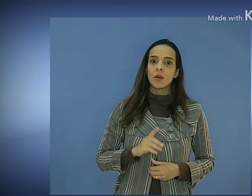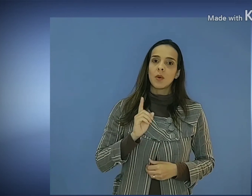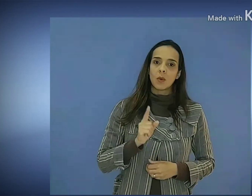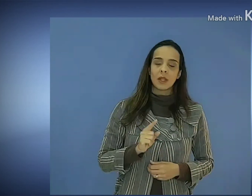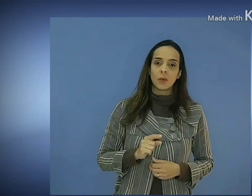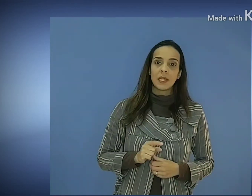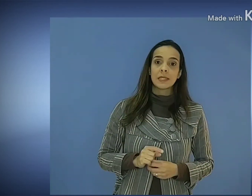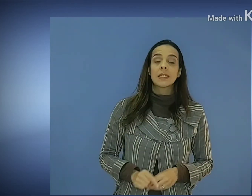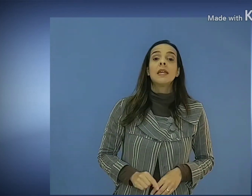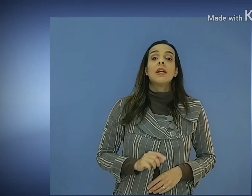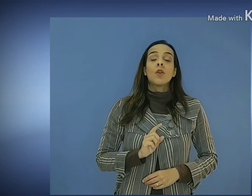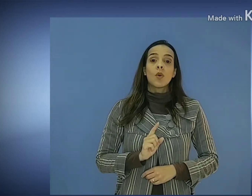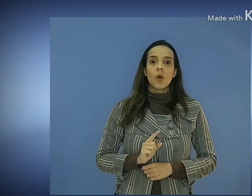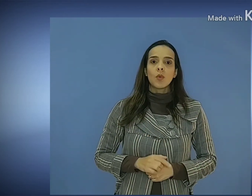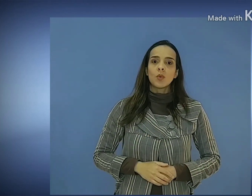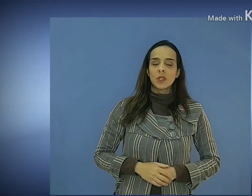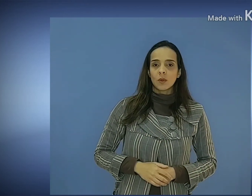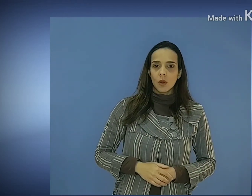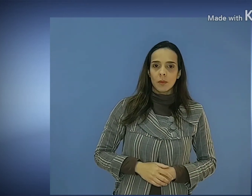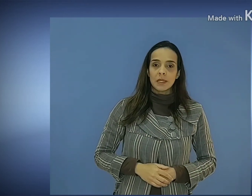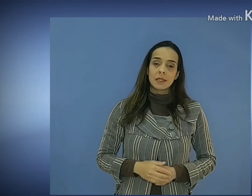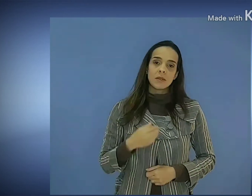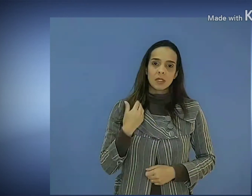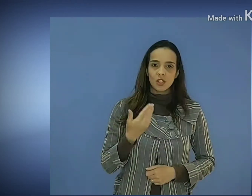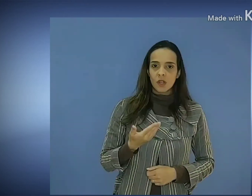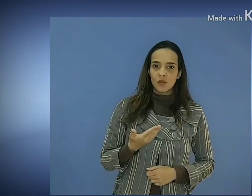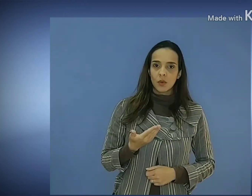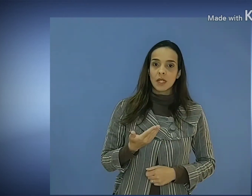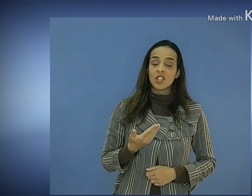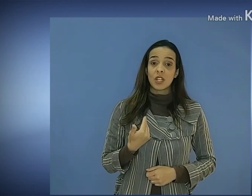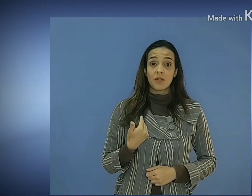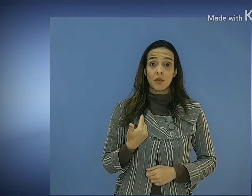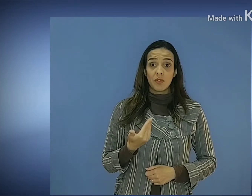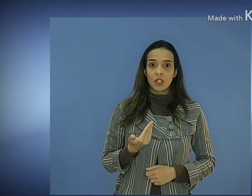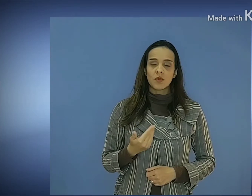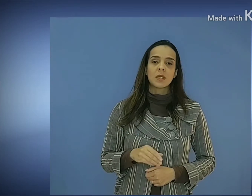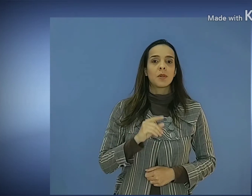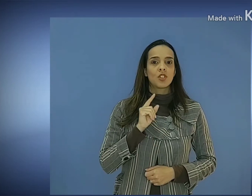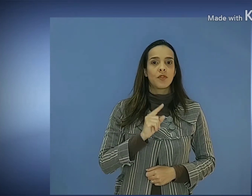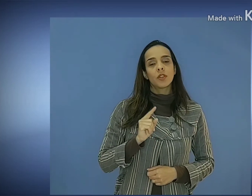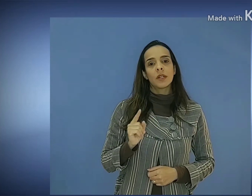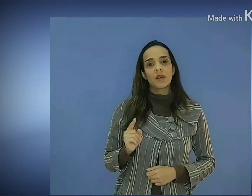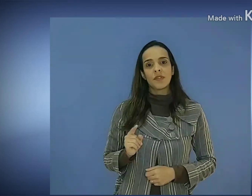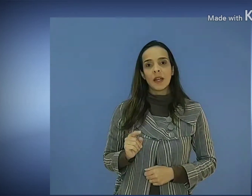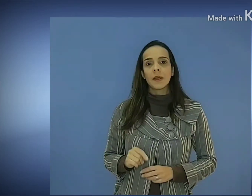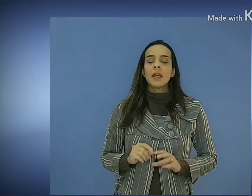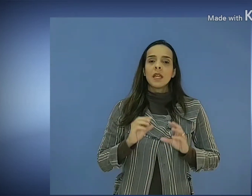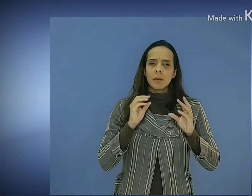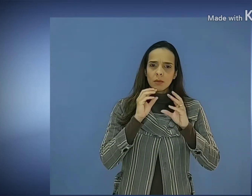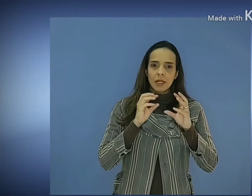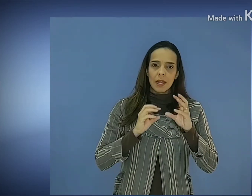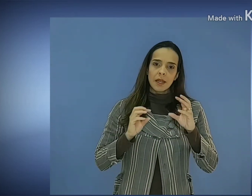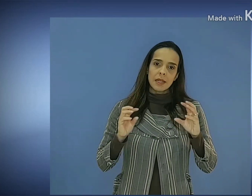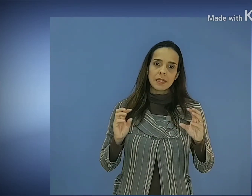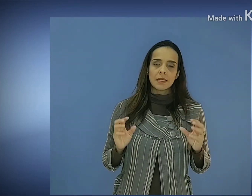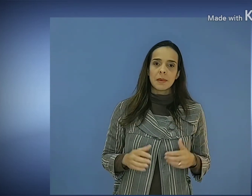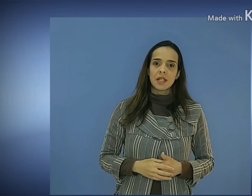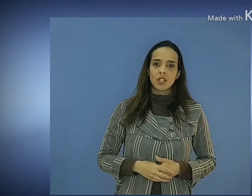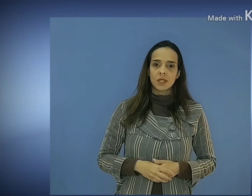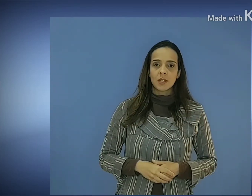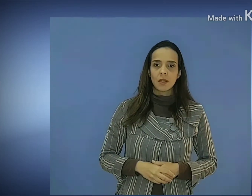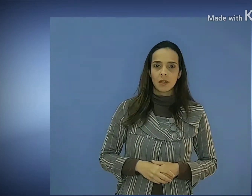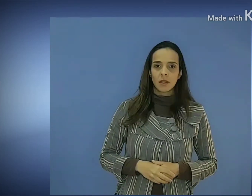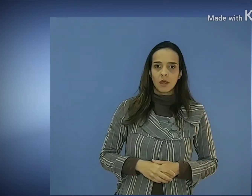por e-mail ou lá no Wix, com o seu nome. Se você tiver dificuldade em gravar um vídeo, você pode fotografar e montar